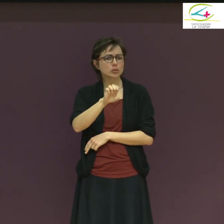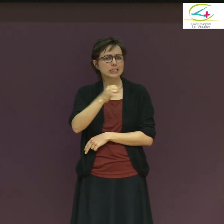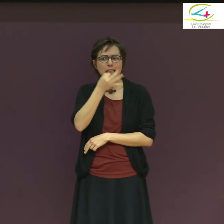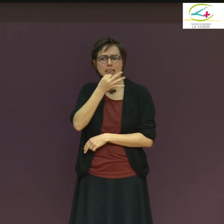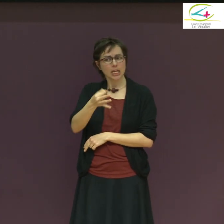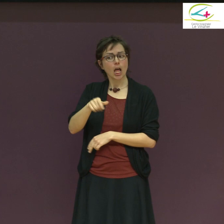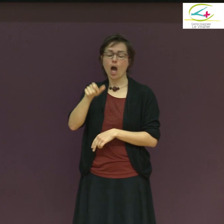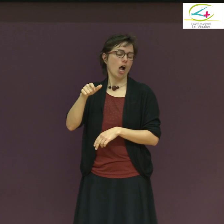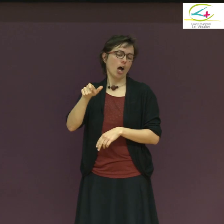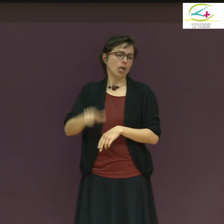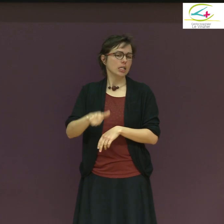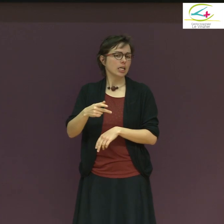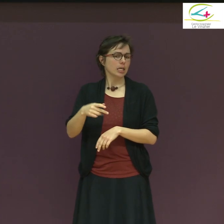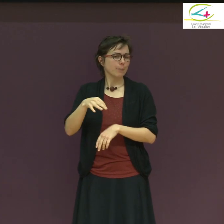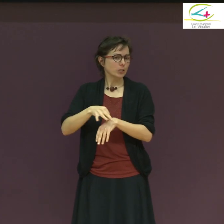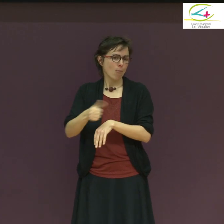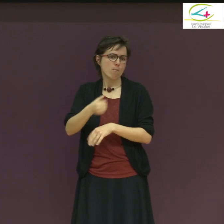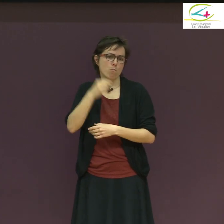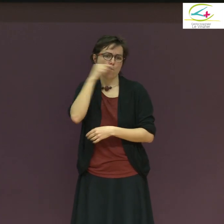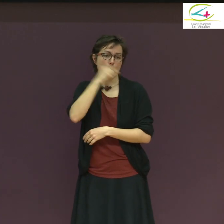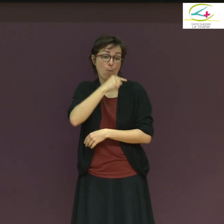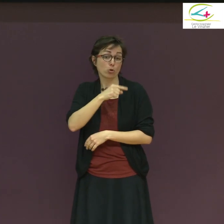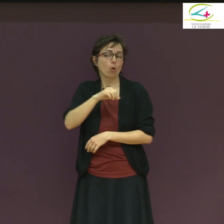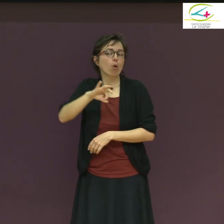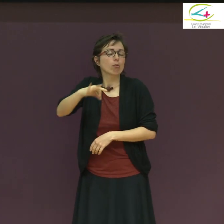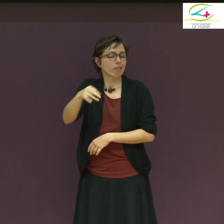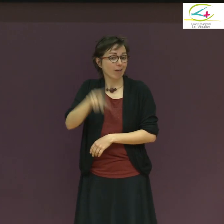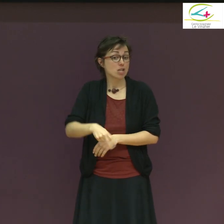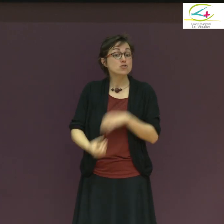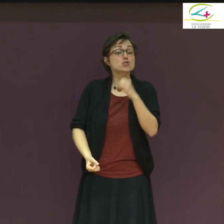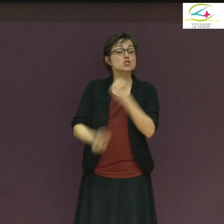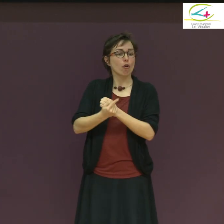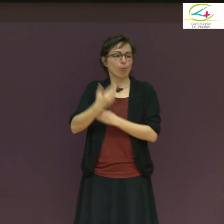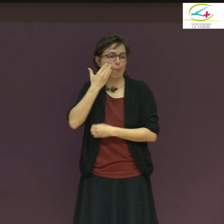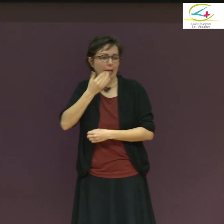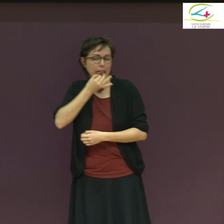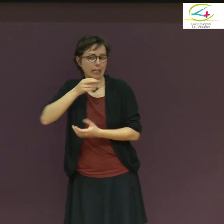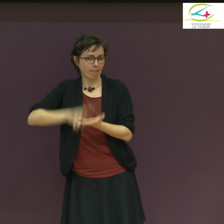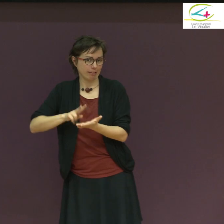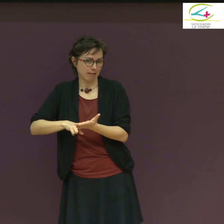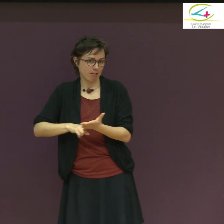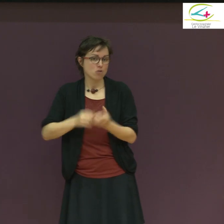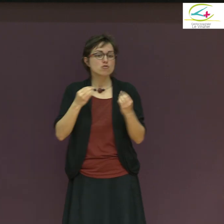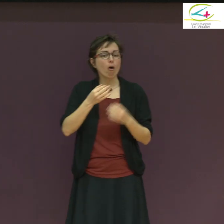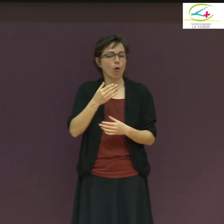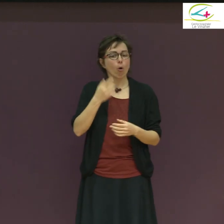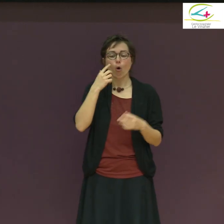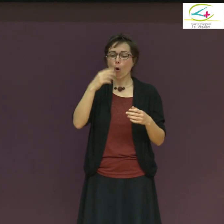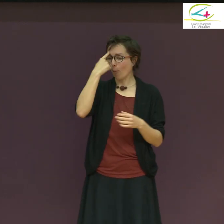a raison, sauf quand il dit la vérité. Alors ça c'est vraiment, on a retenu la première partie du Dr House, mais pas la